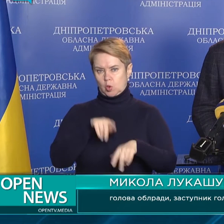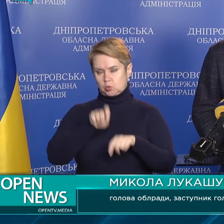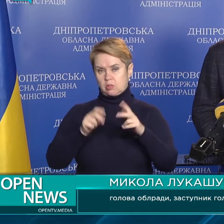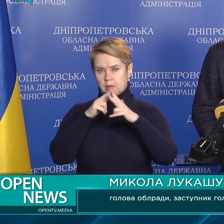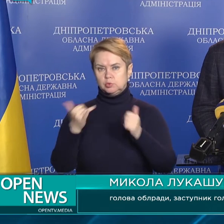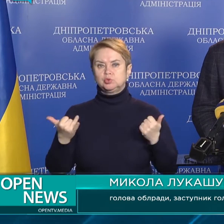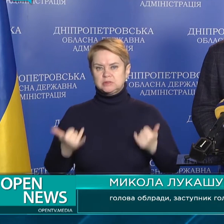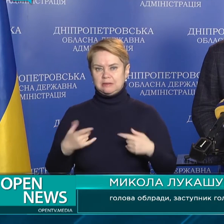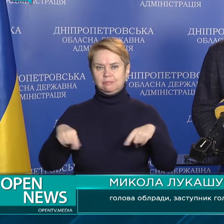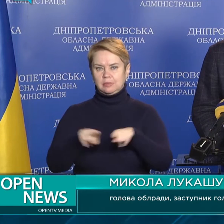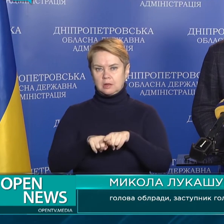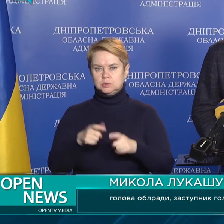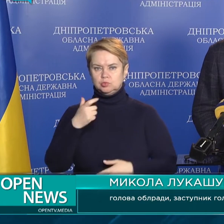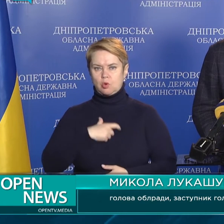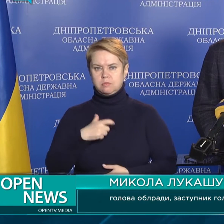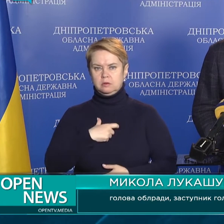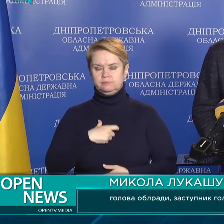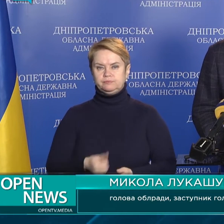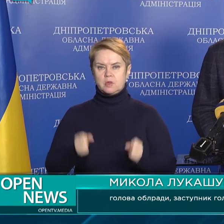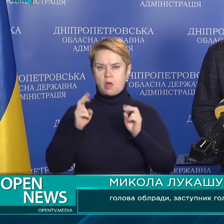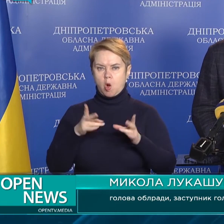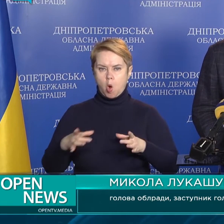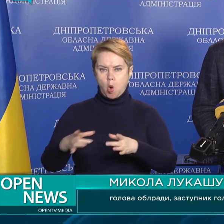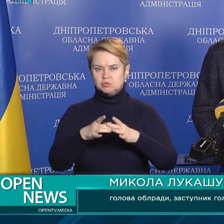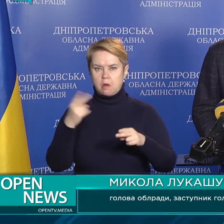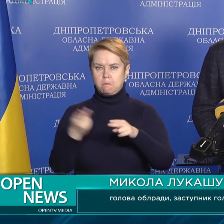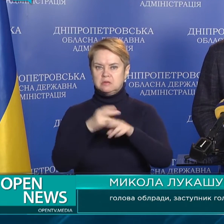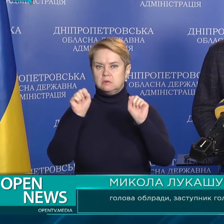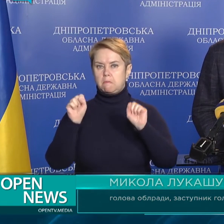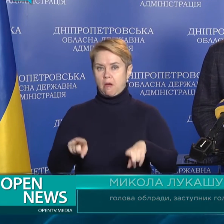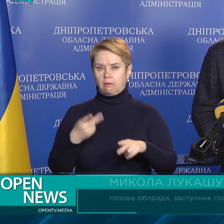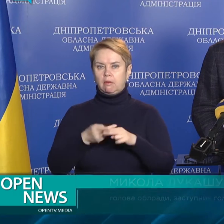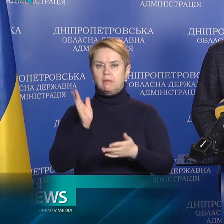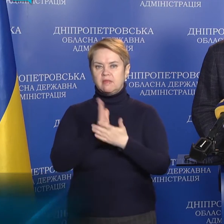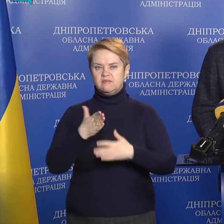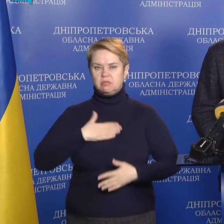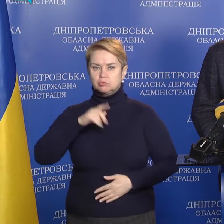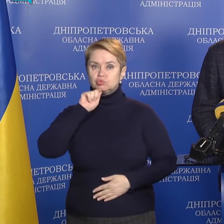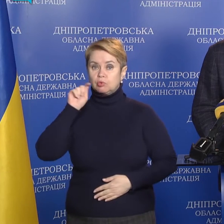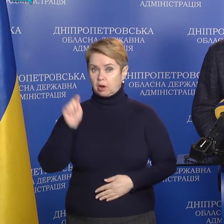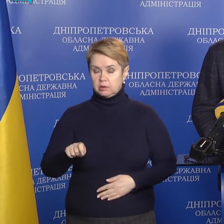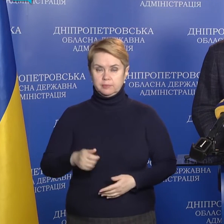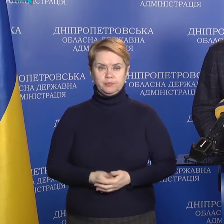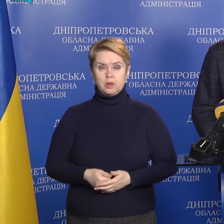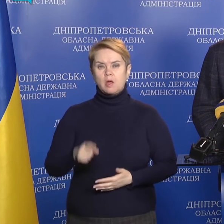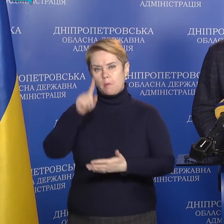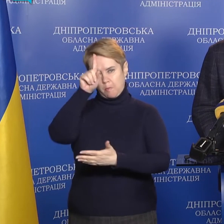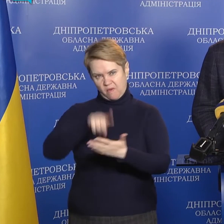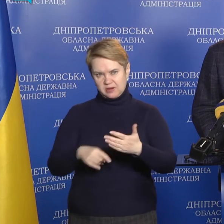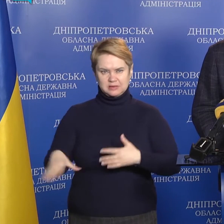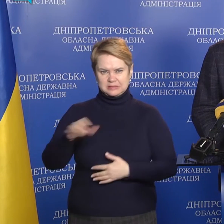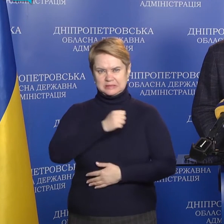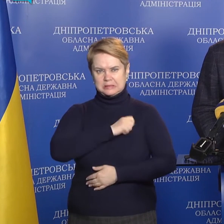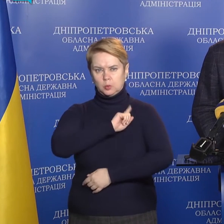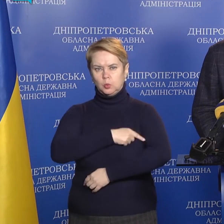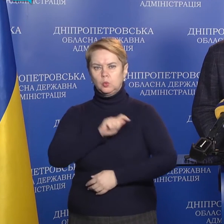Дніпропетровщина сьогодні – це такий собі островочок безпеки, який є в нашій країні. І повірте, всі Збройні